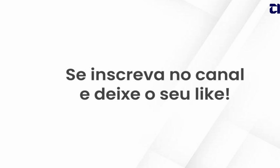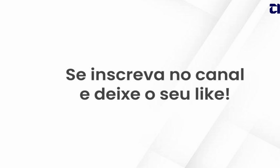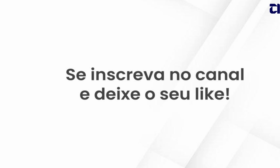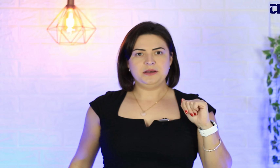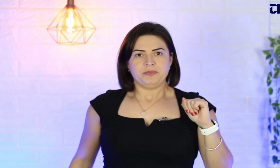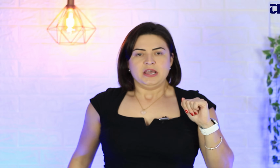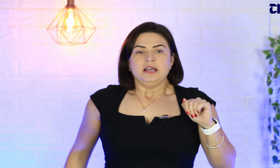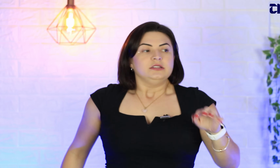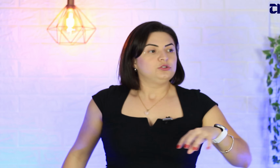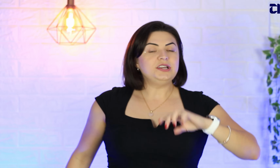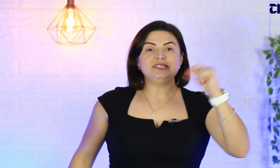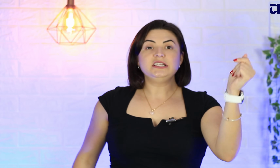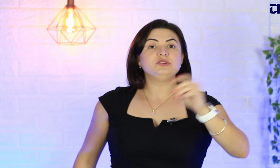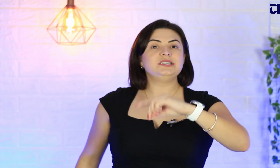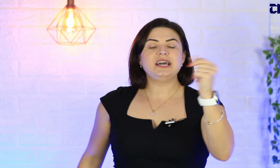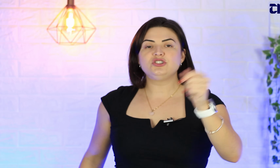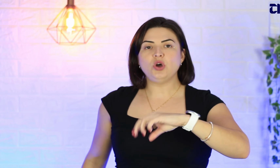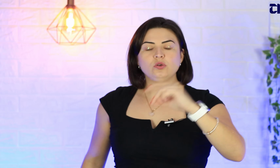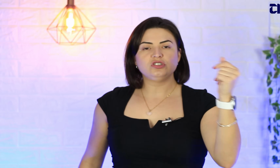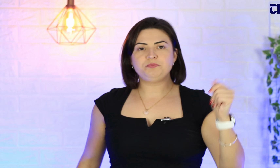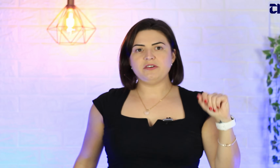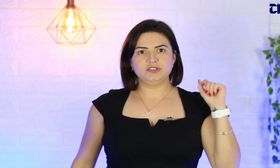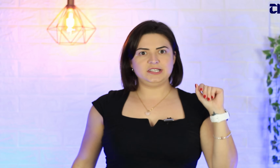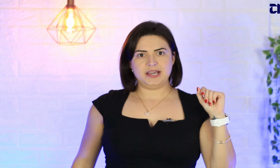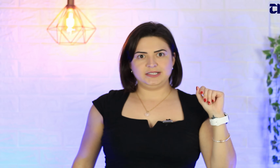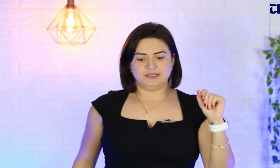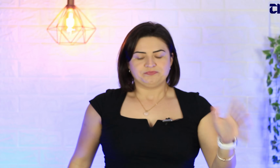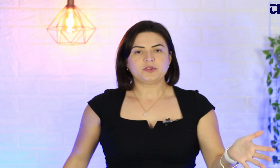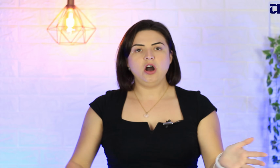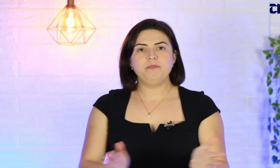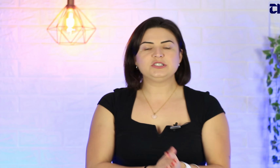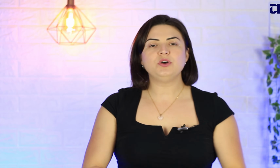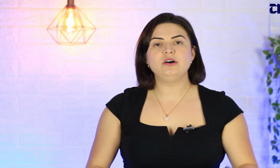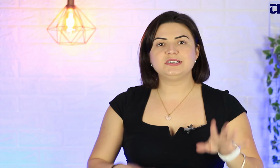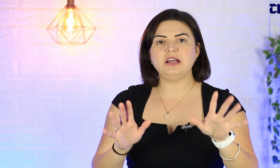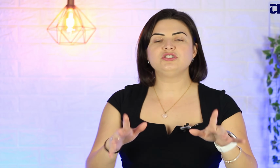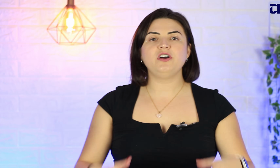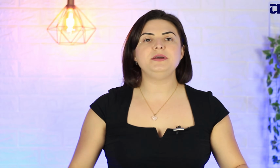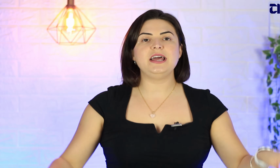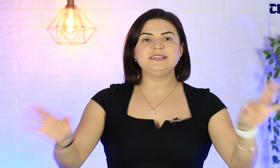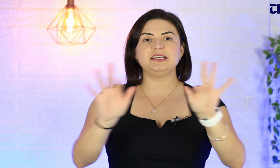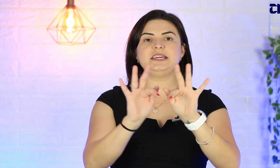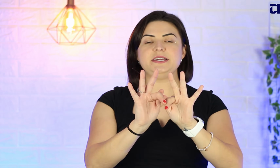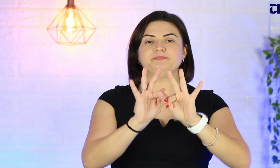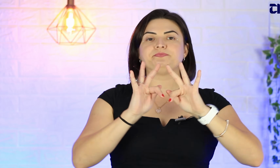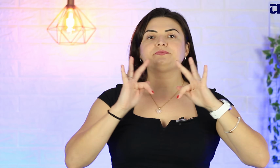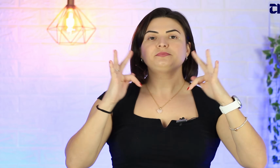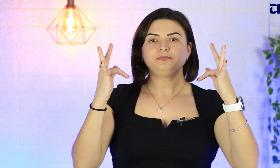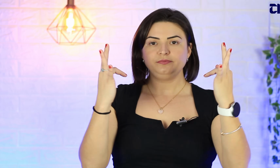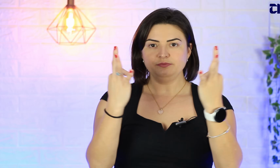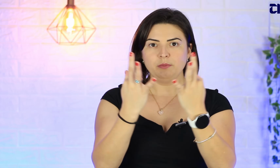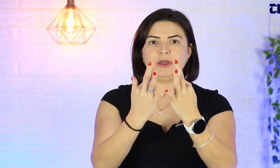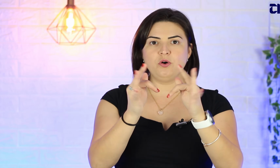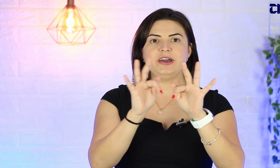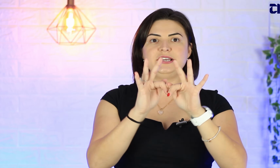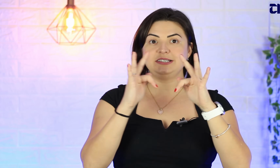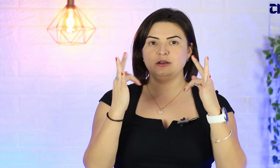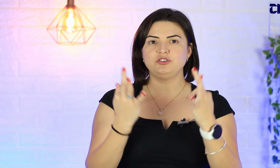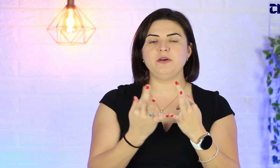família, tô ensinando sinais soltos para vocês. Ó, pessoal, sinal de família é esse aqui. Pegou aí, sinal de